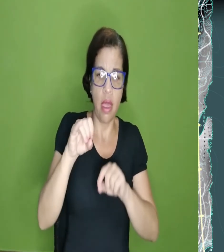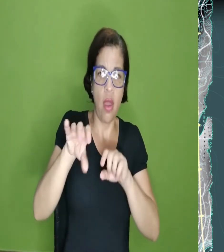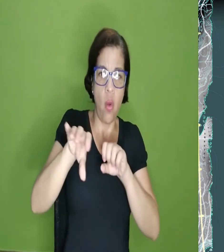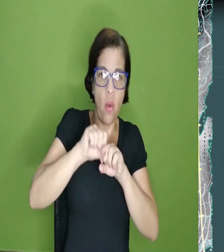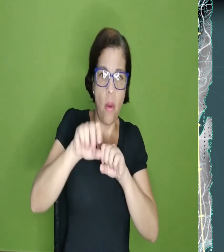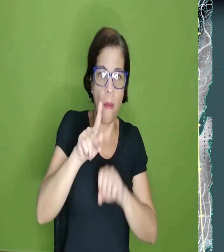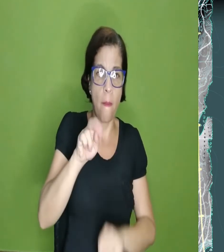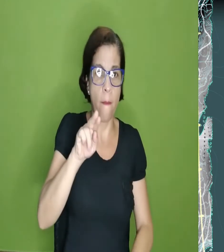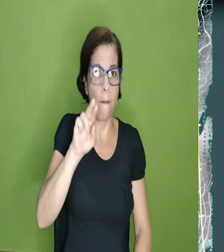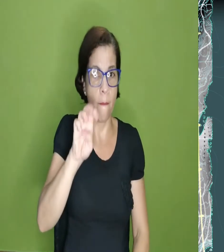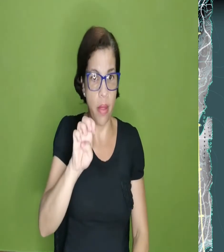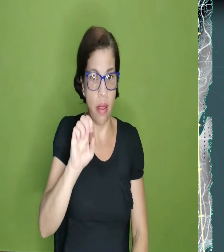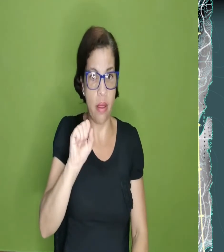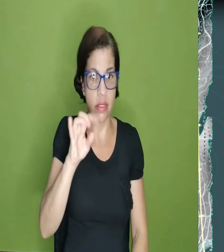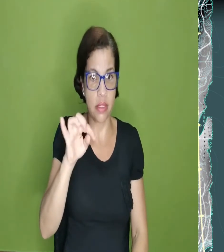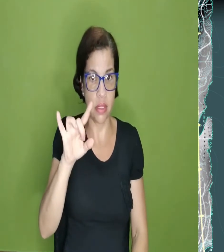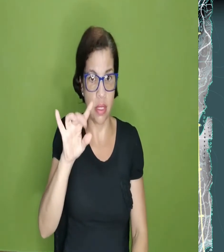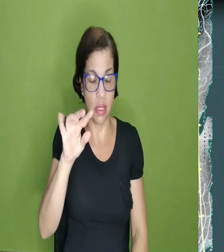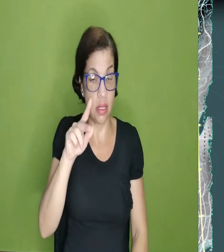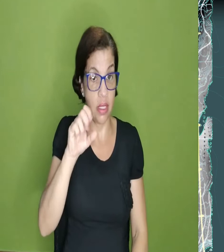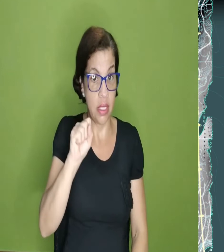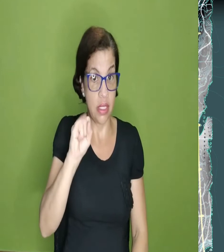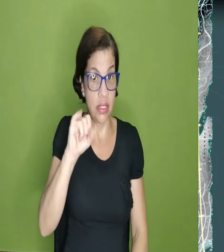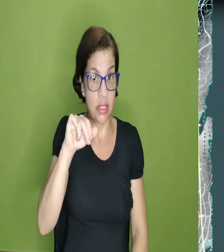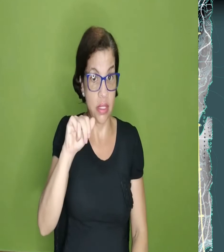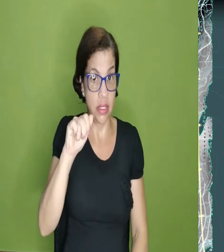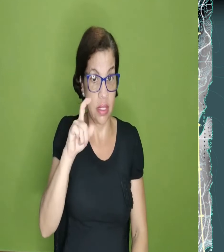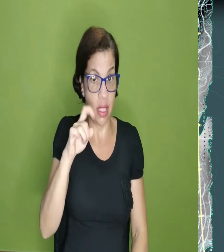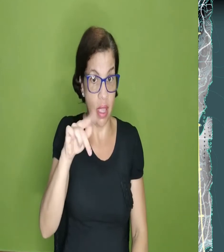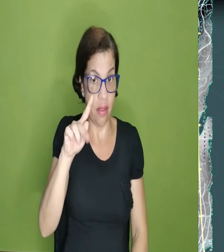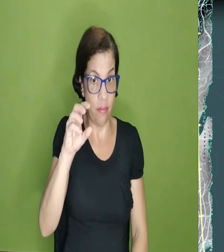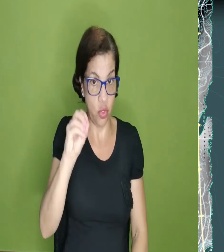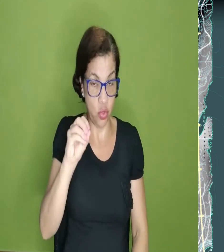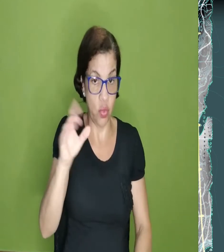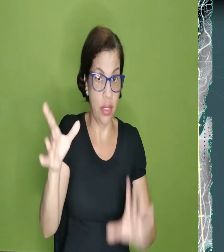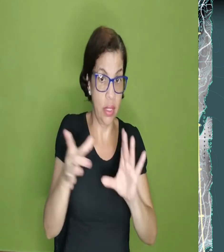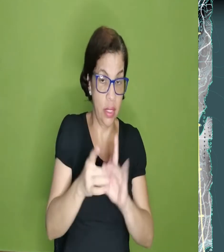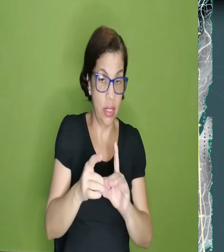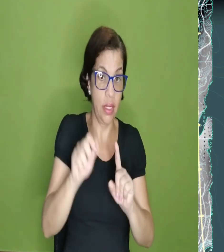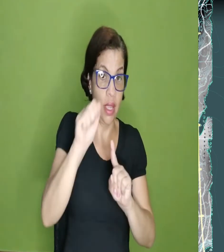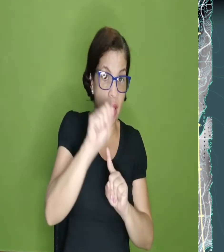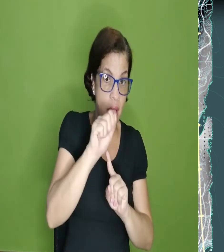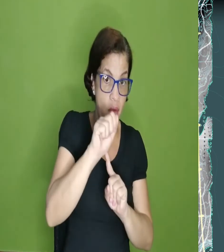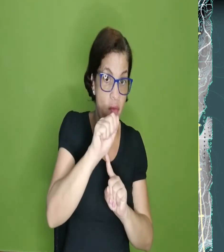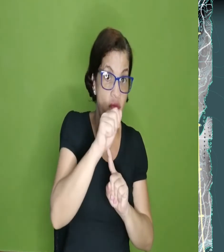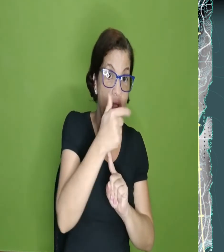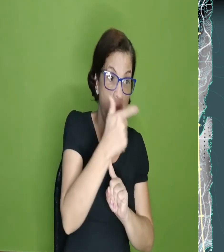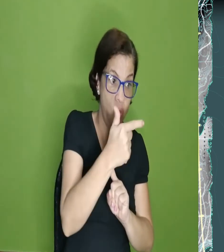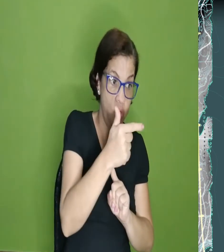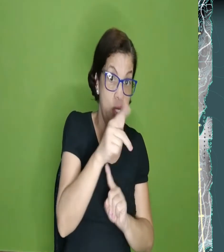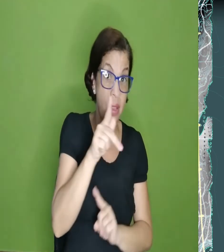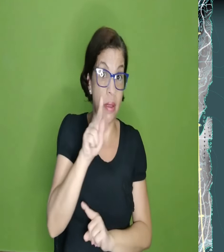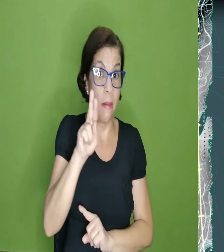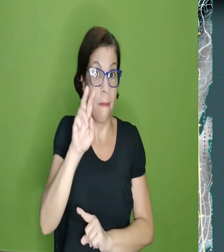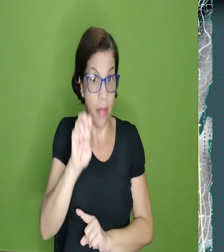receptores pré-sinápticos. Quando a norepinefrina se liga a receptores alfa-2 pré-sinápticos,